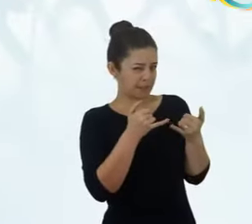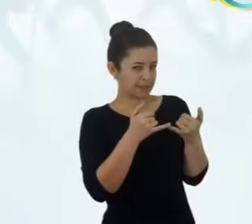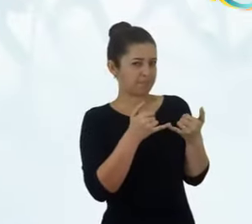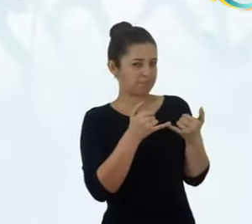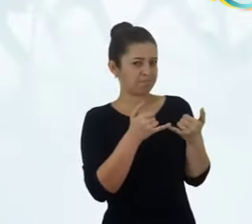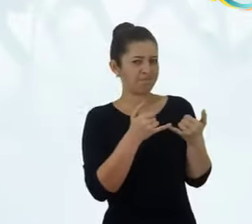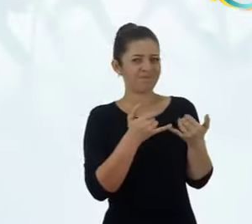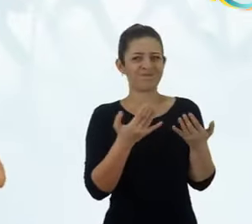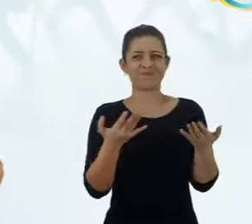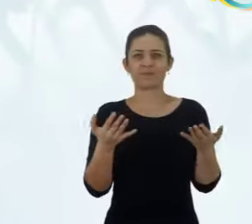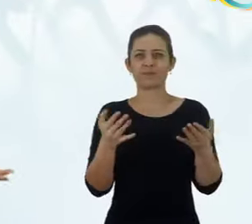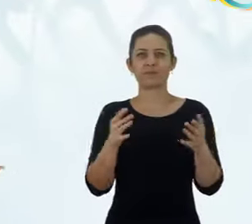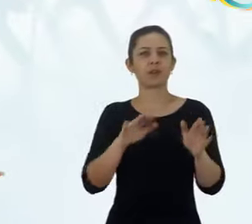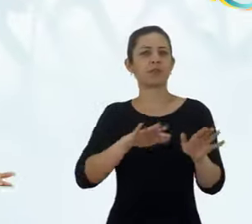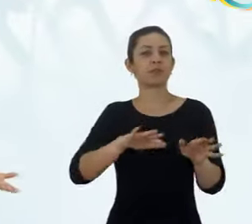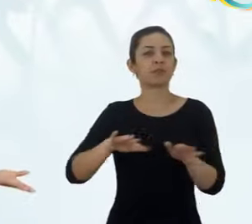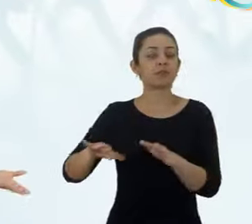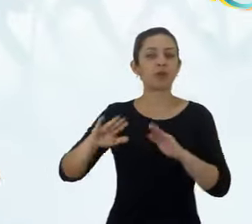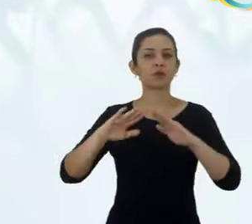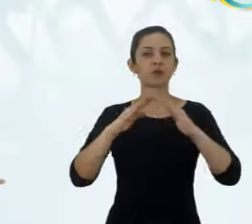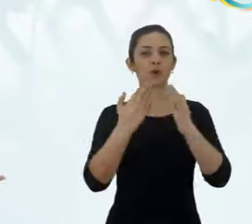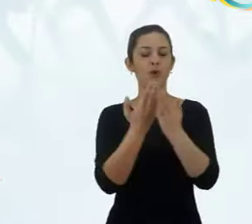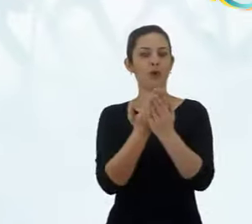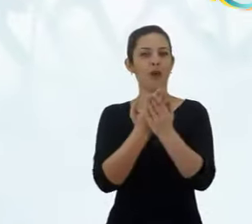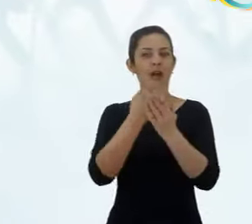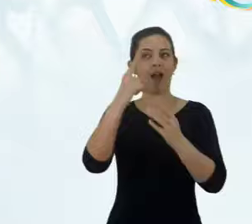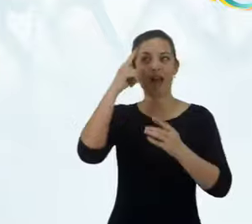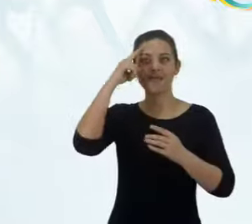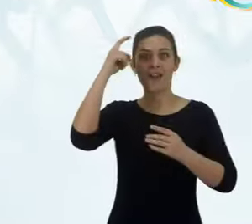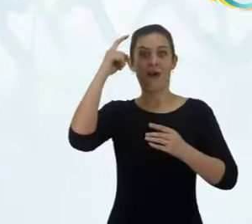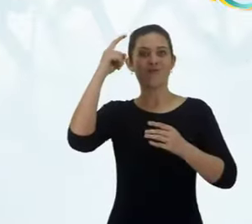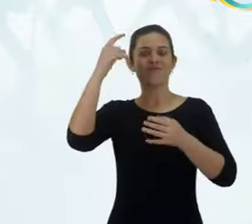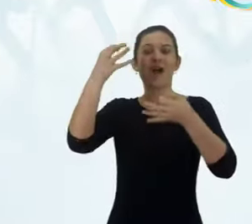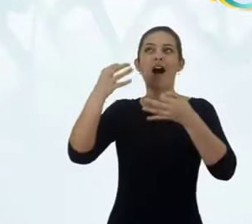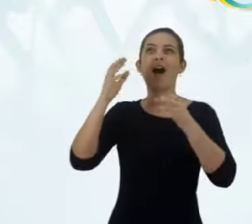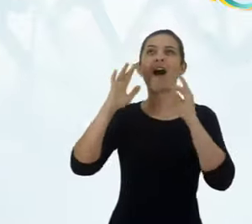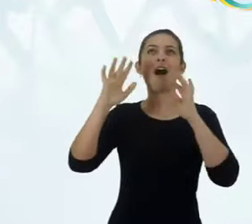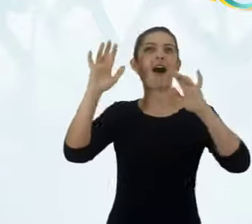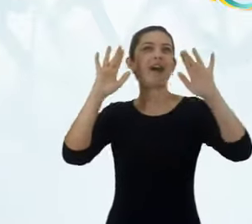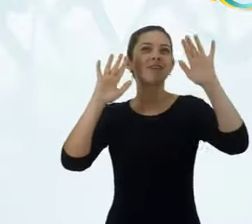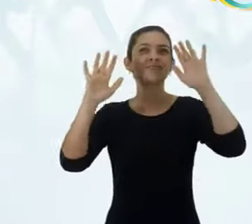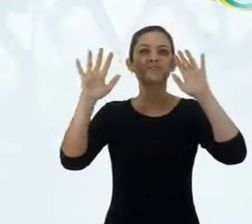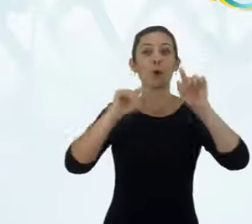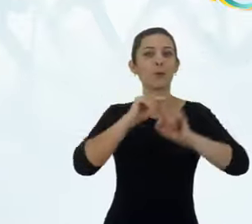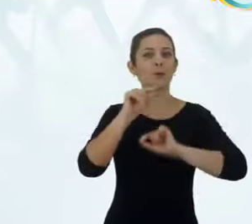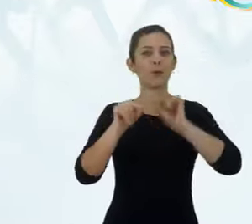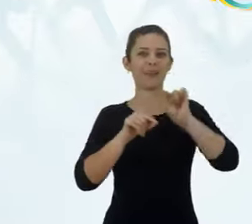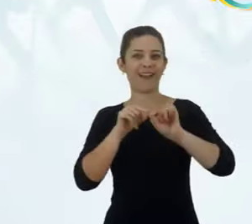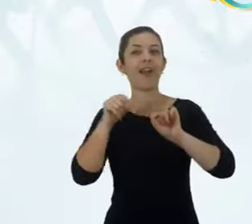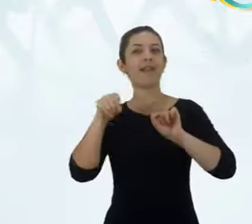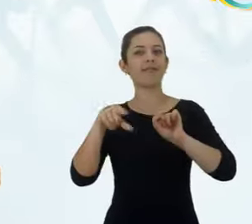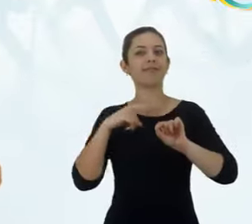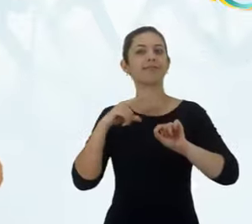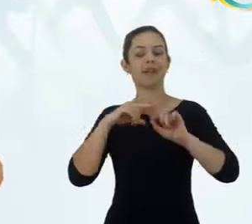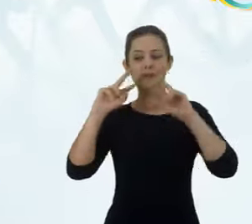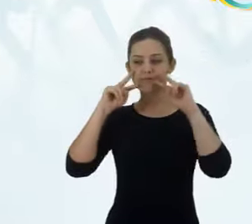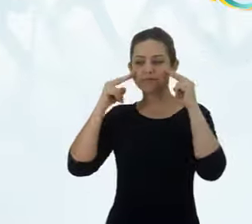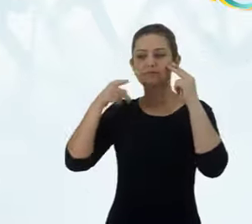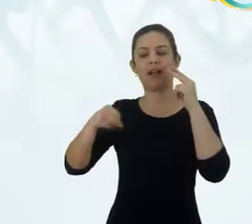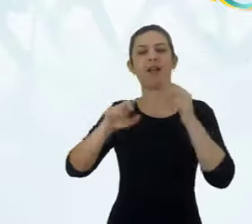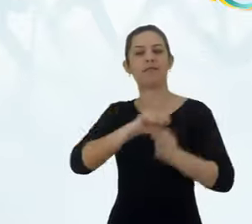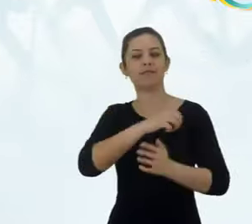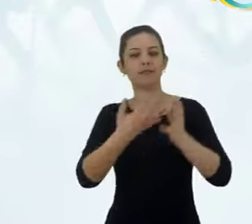menos parecido. E o que seria uma escola ideal, né? Como que é essa escola ideal? A escola ideal é aquela que tem